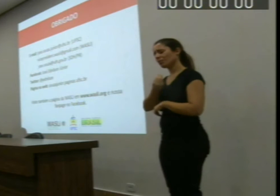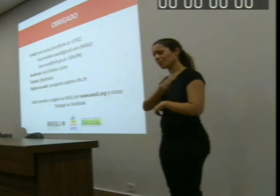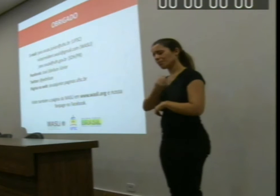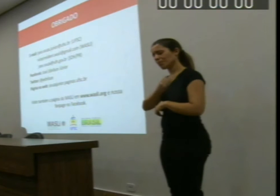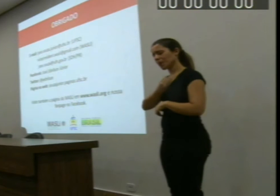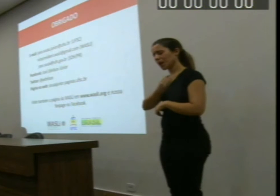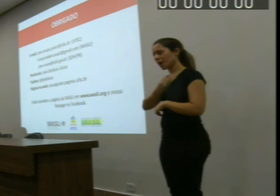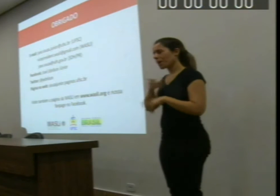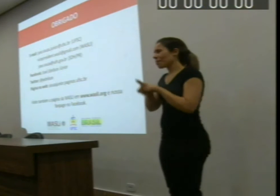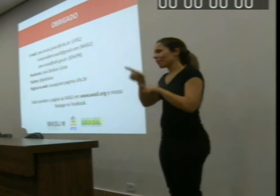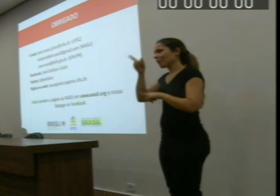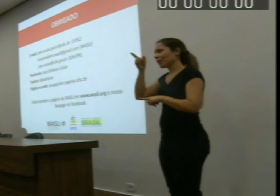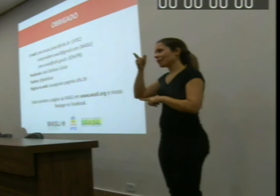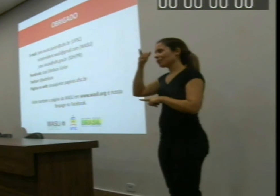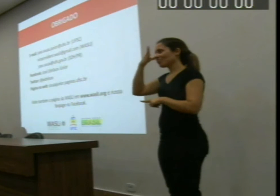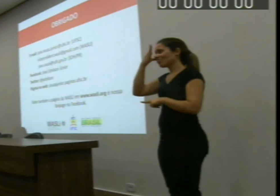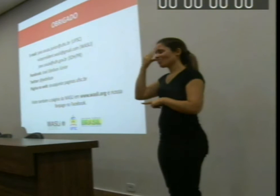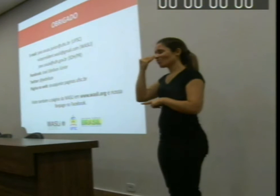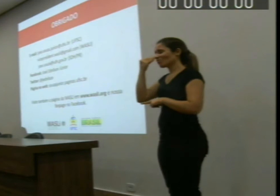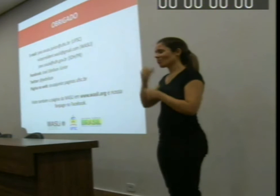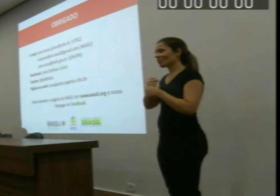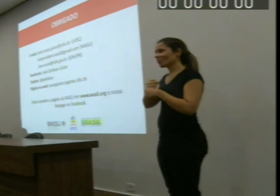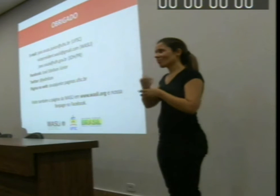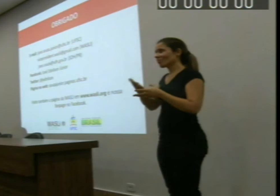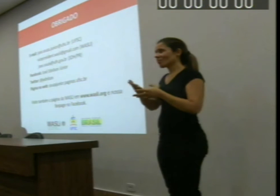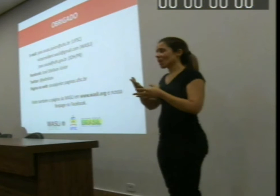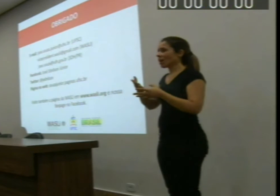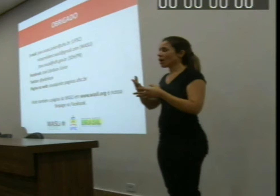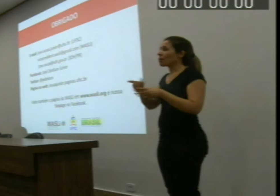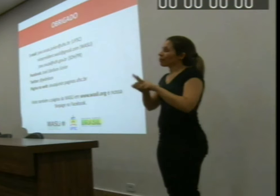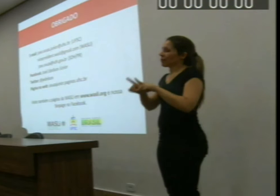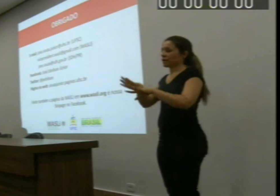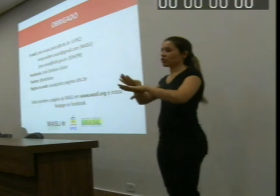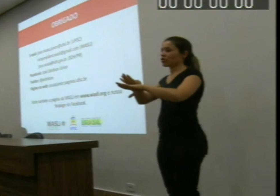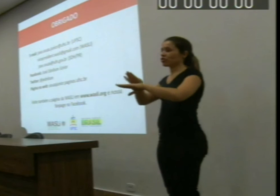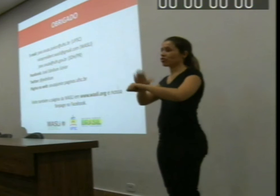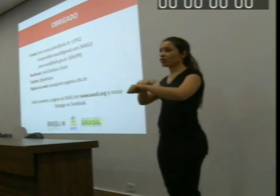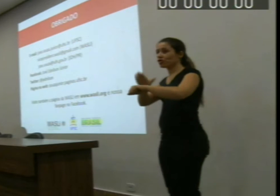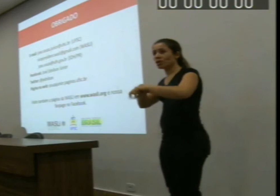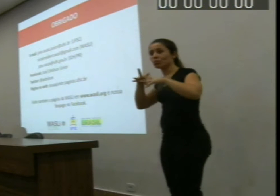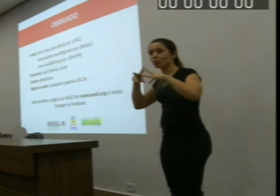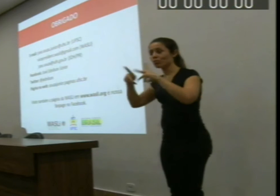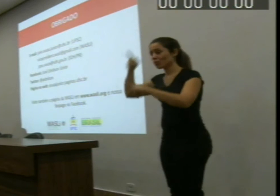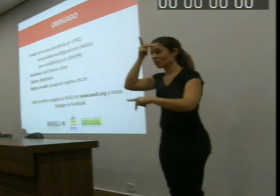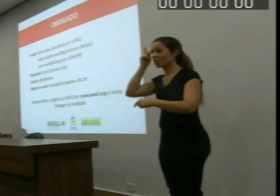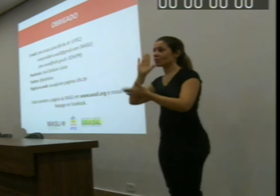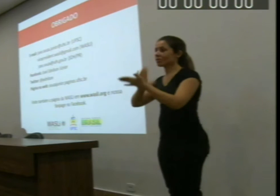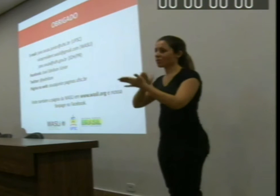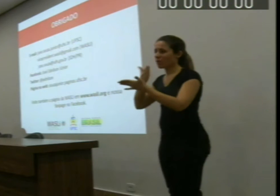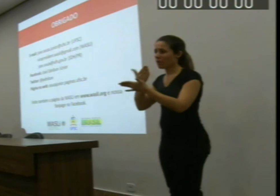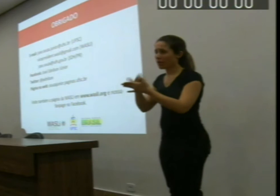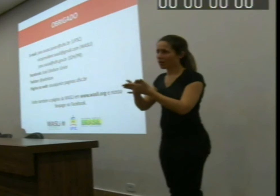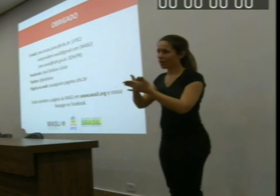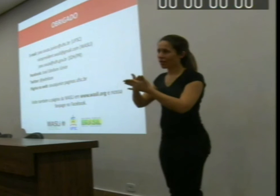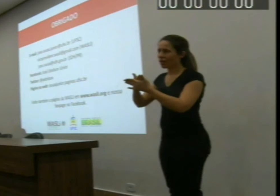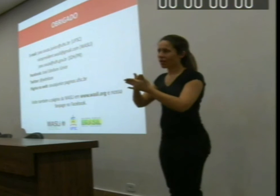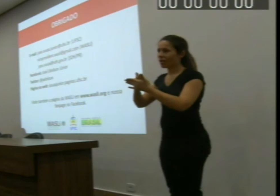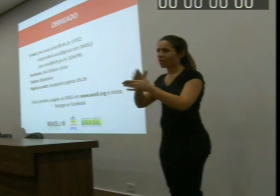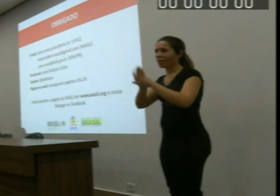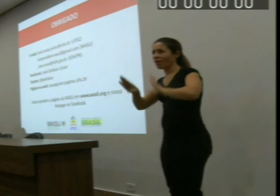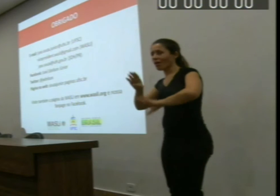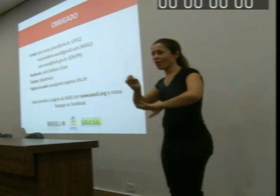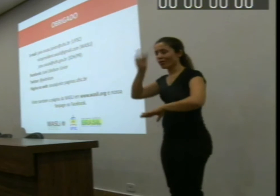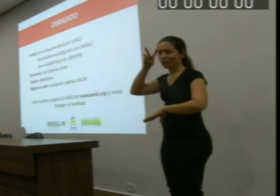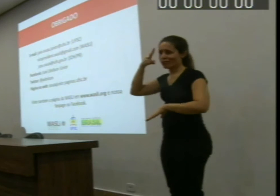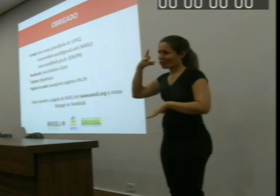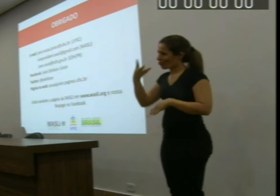né que chama todo mundo que vai para uma formação que vai discutir às vezes dura dois TR dias mas pelo menos é melhor do que nada né